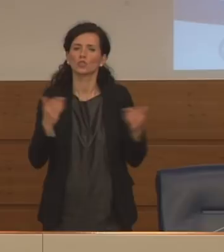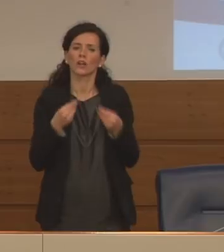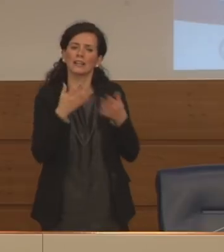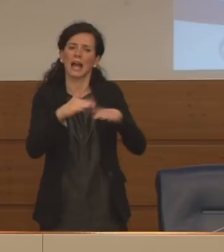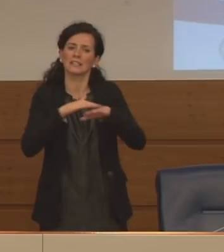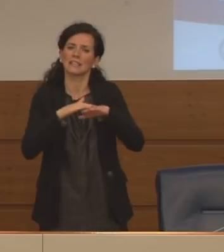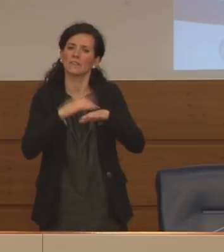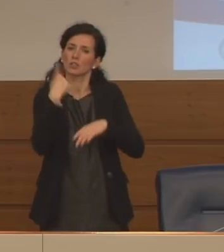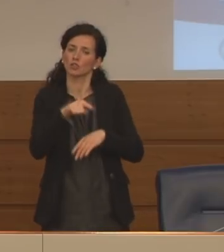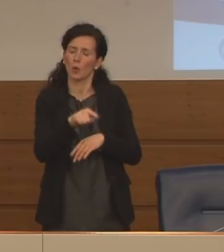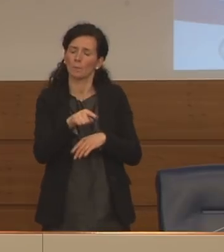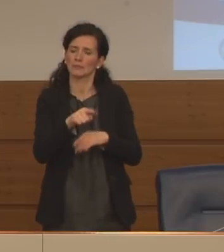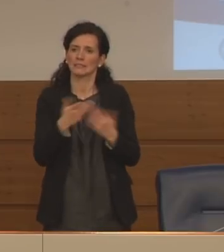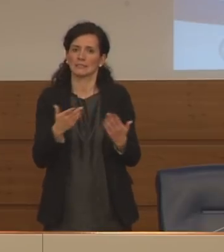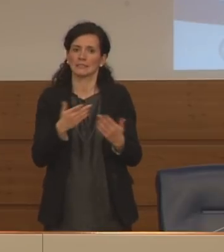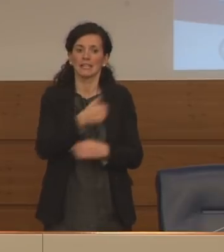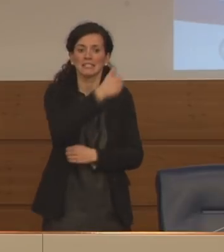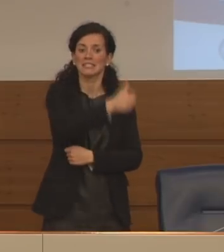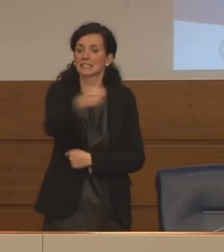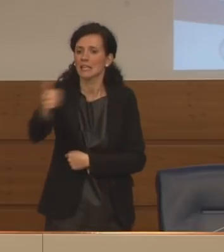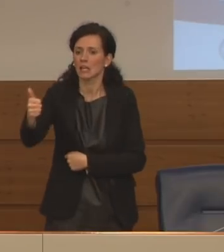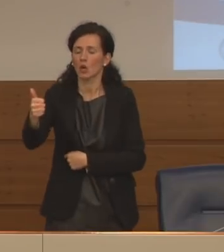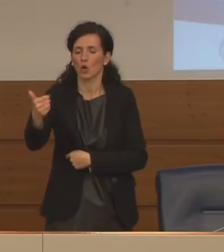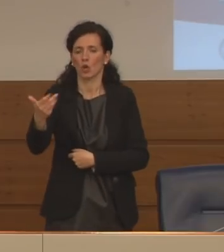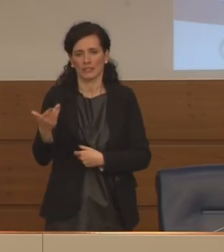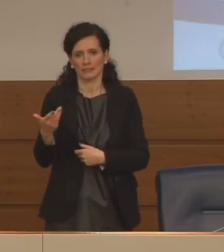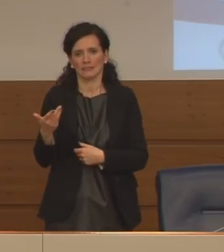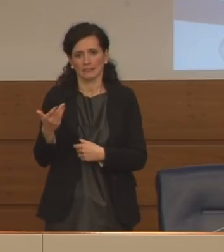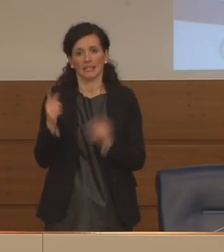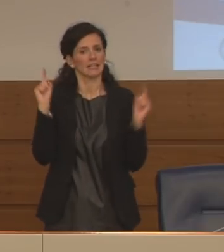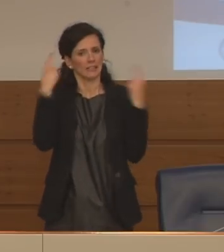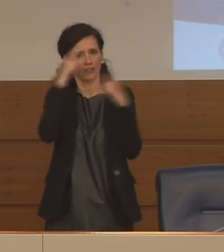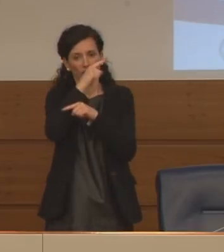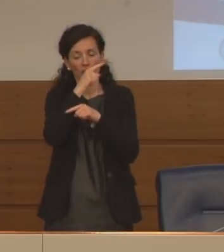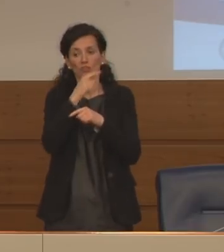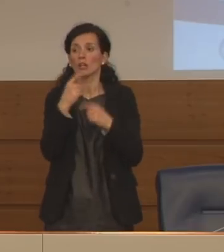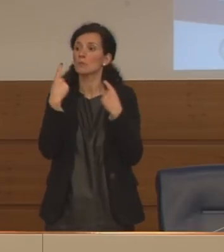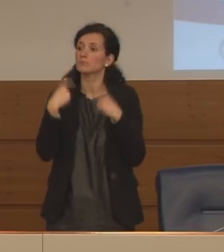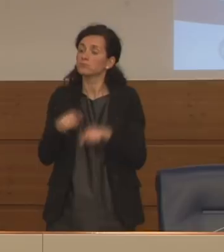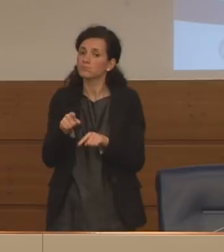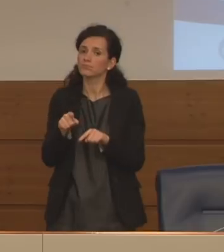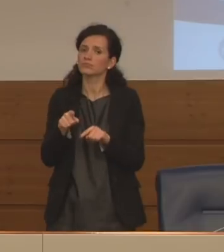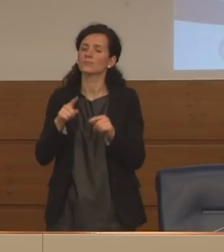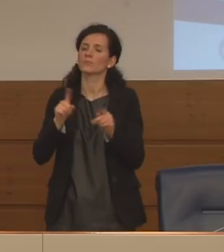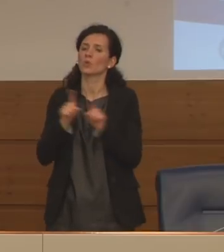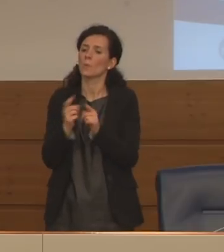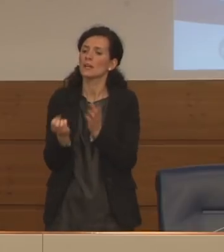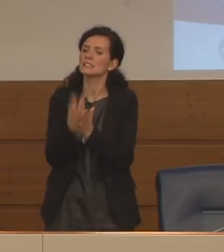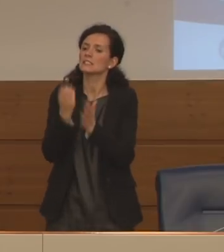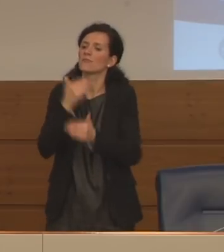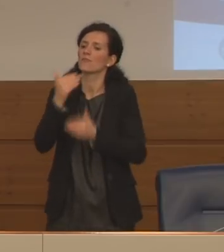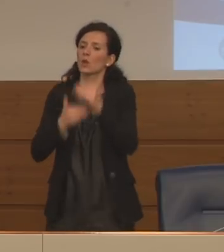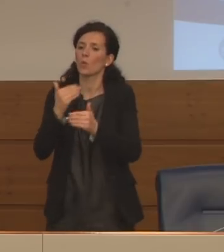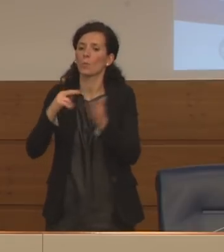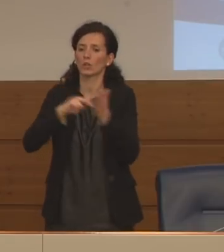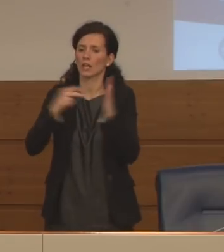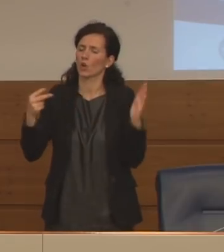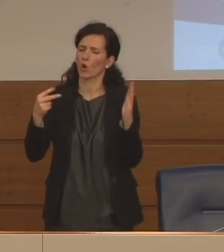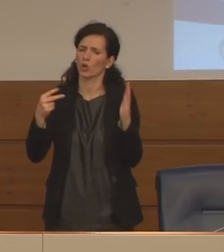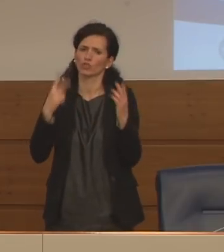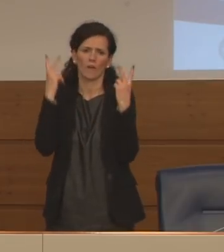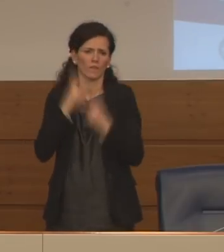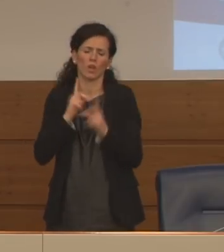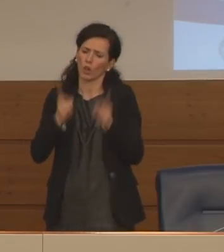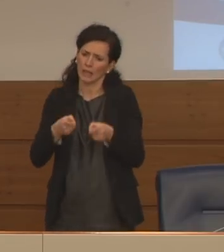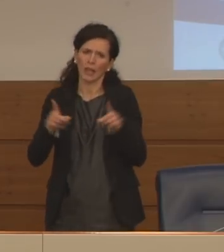di situazioni singole però questa strada dello sviluppo tecnologico non c'è dubbio che deve